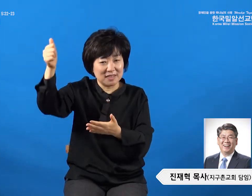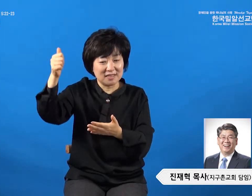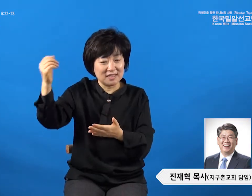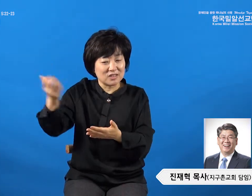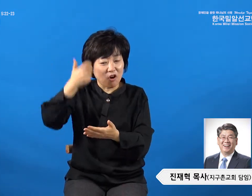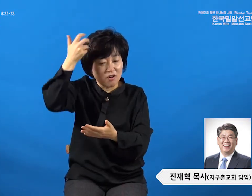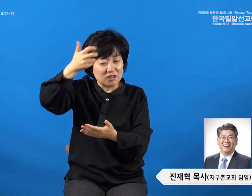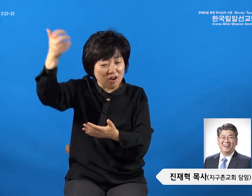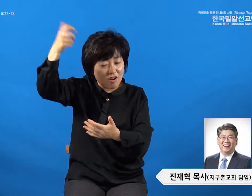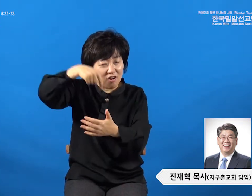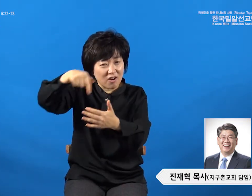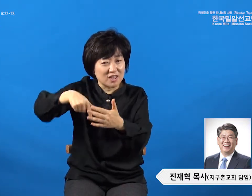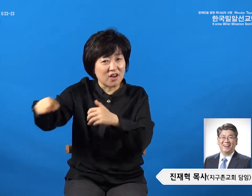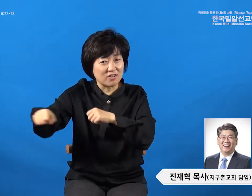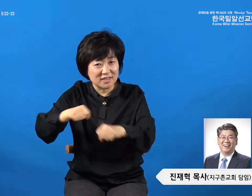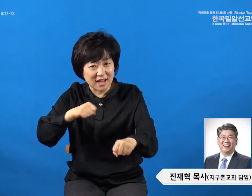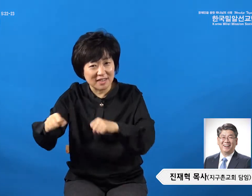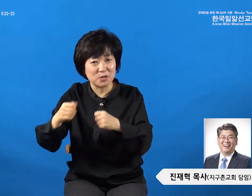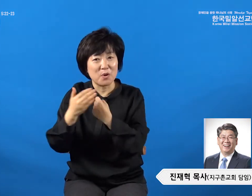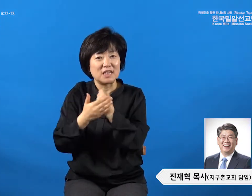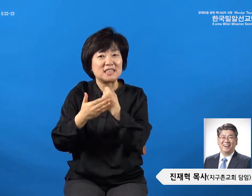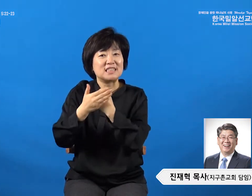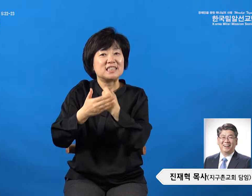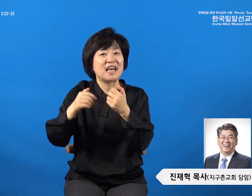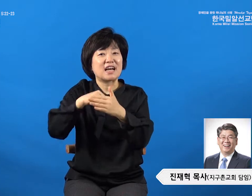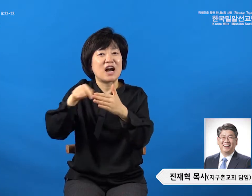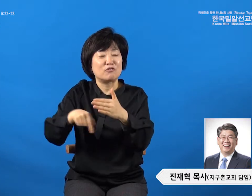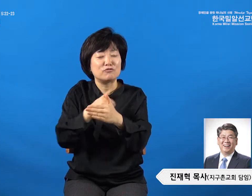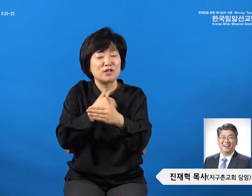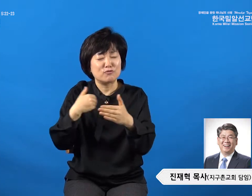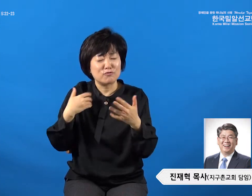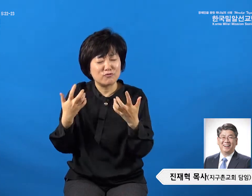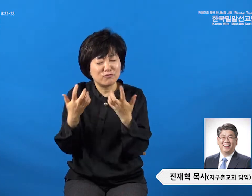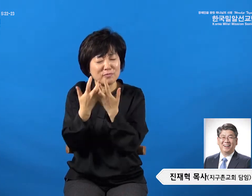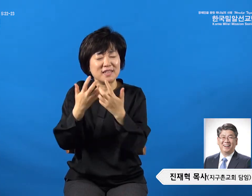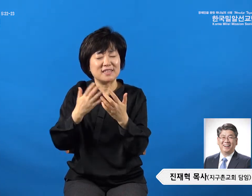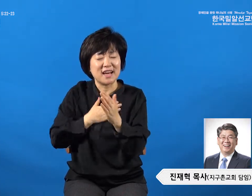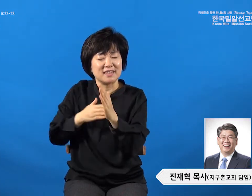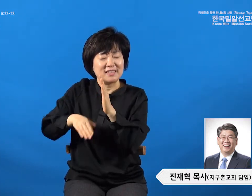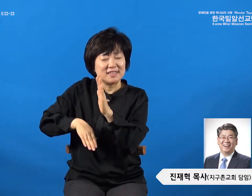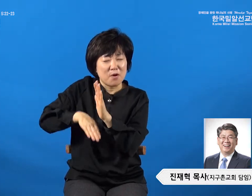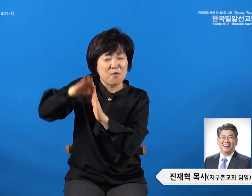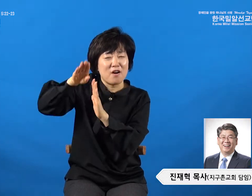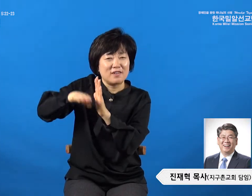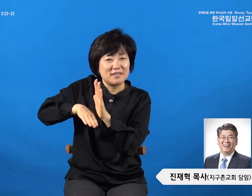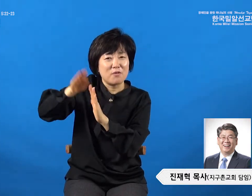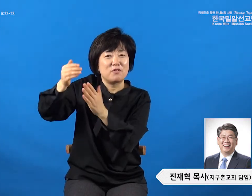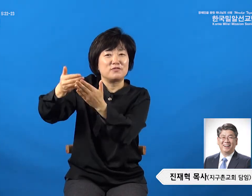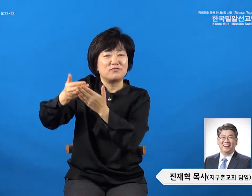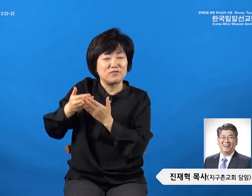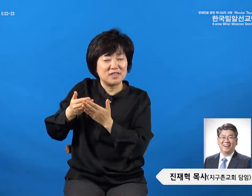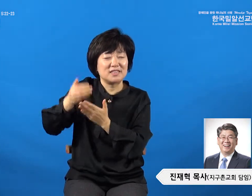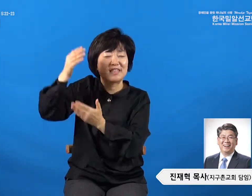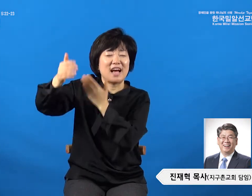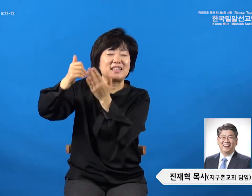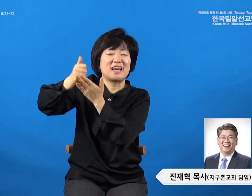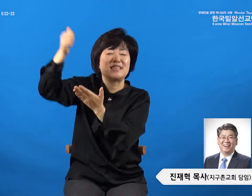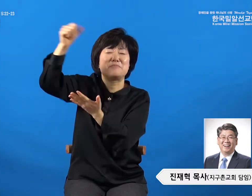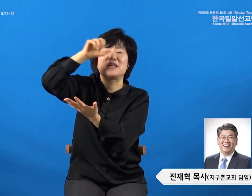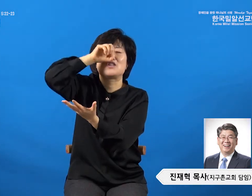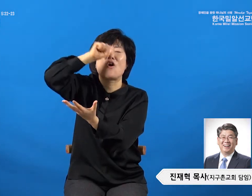가운데 성령께서 역사하시고 하나님의 은혜 가운데 충만하게 나를 채우시는 하나님의